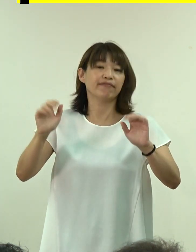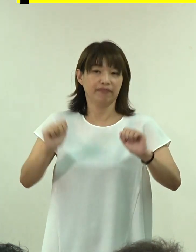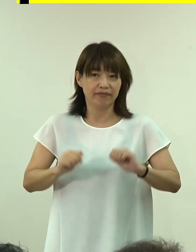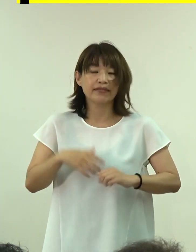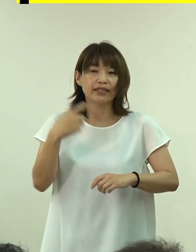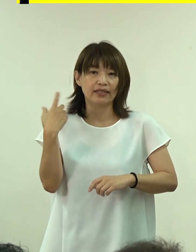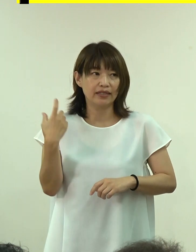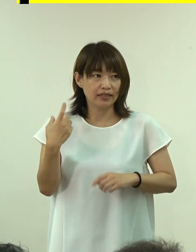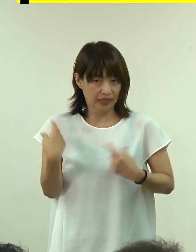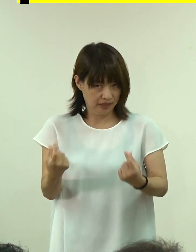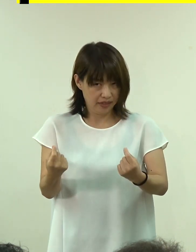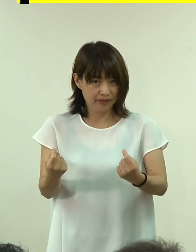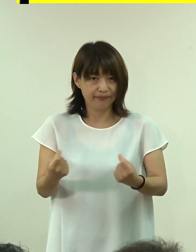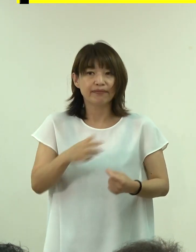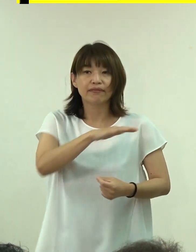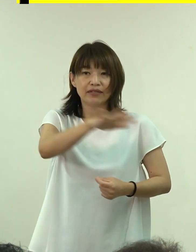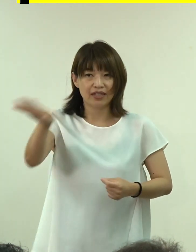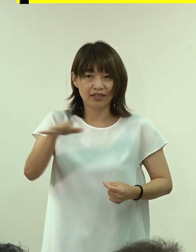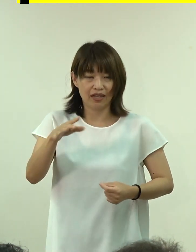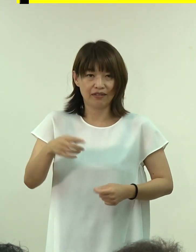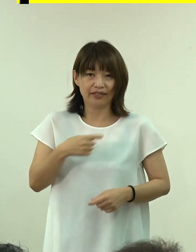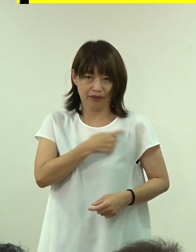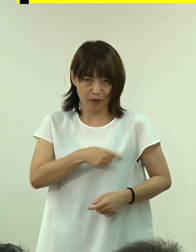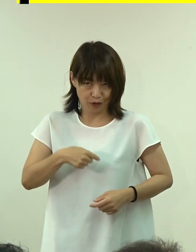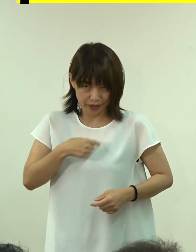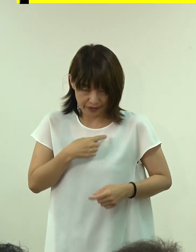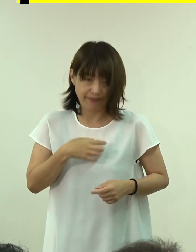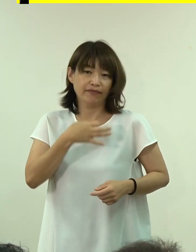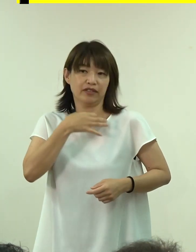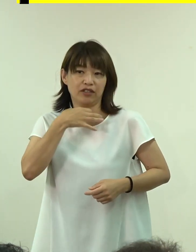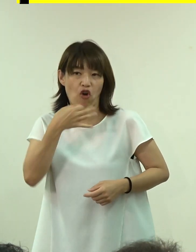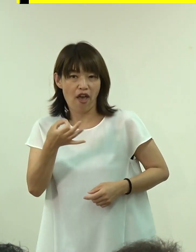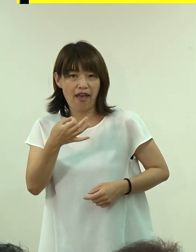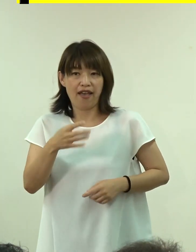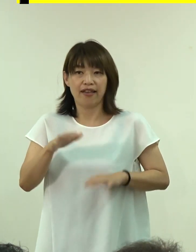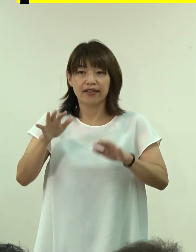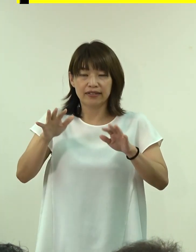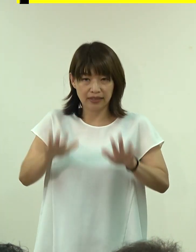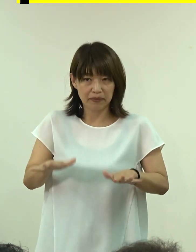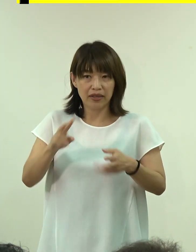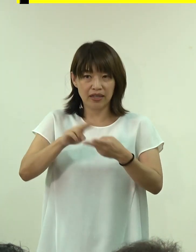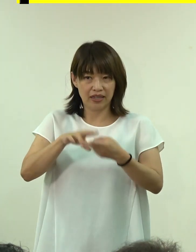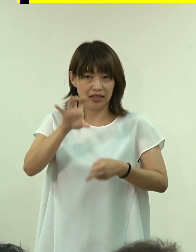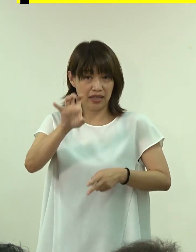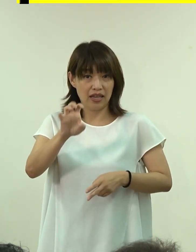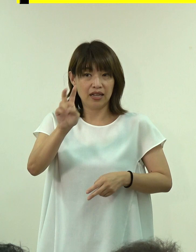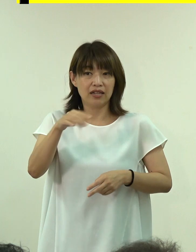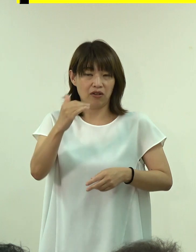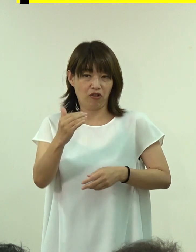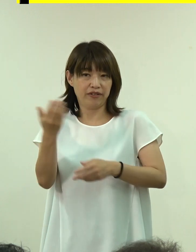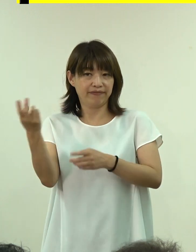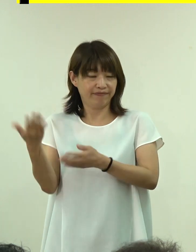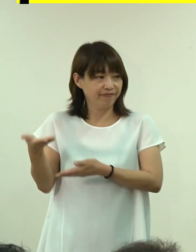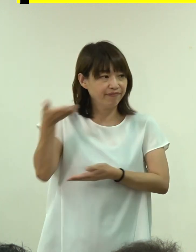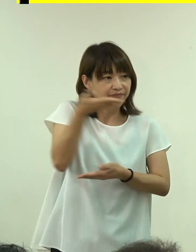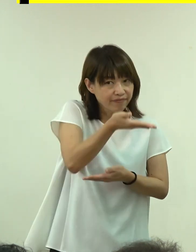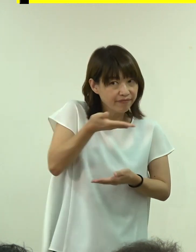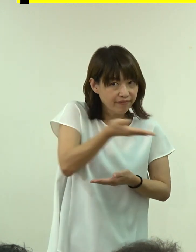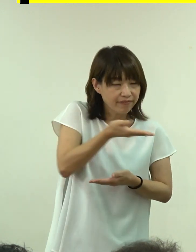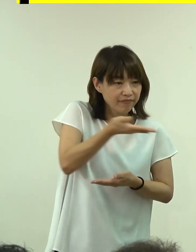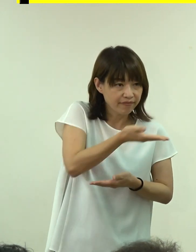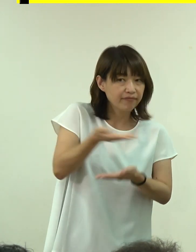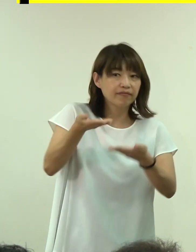さんあっはい思いや声今井絵理子に届けていただきました